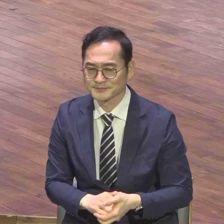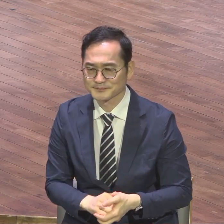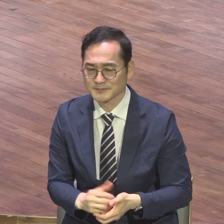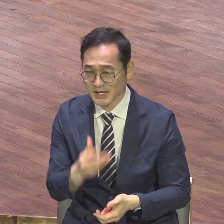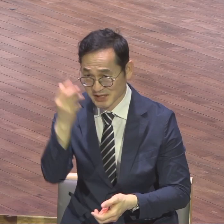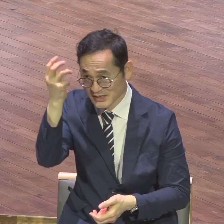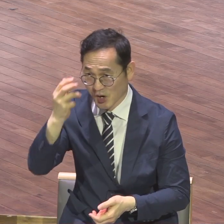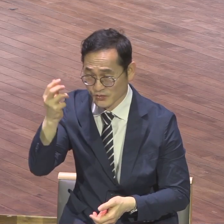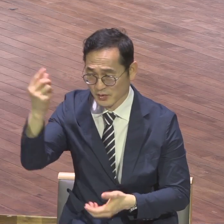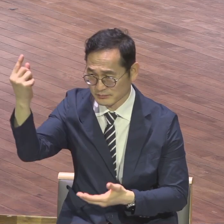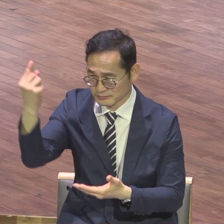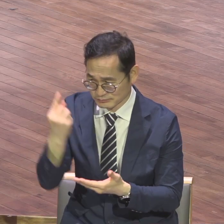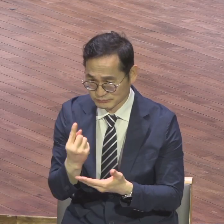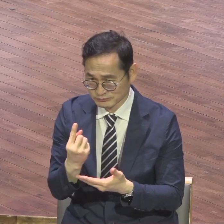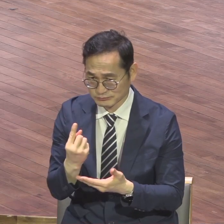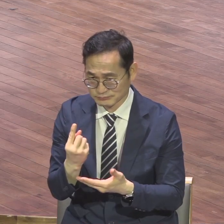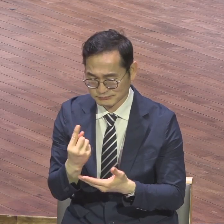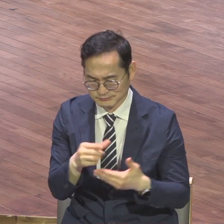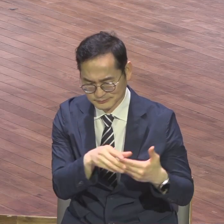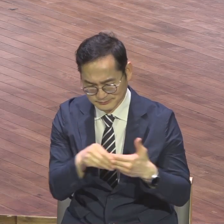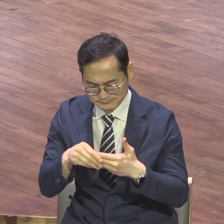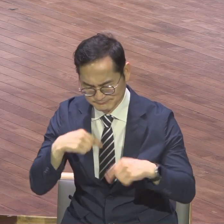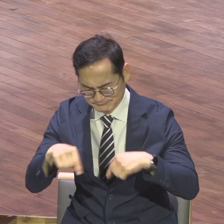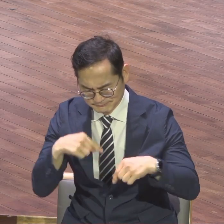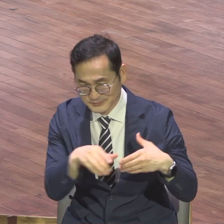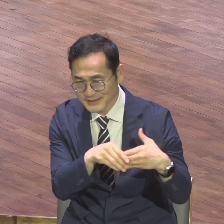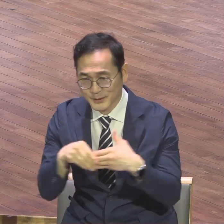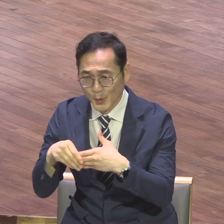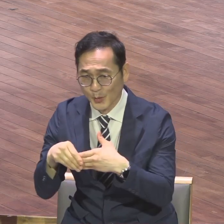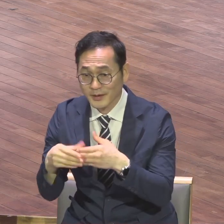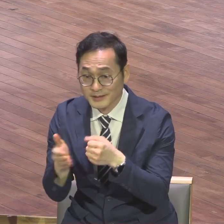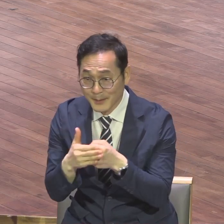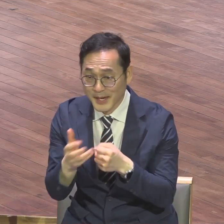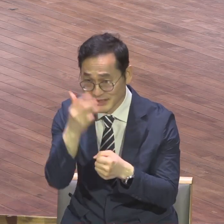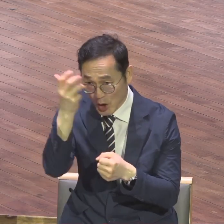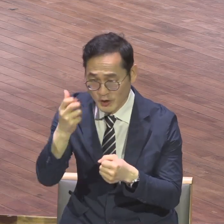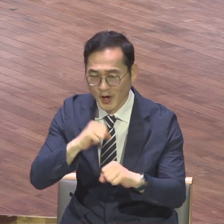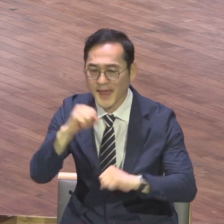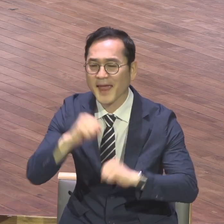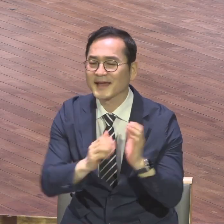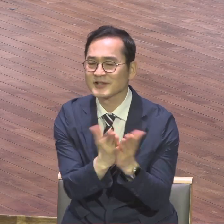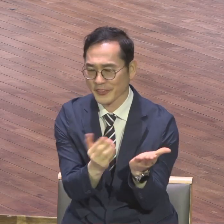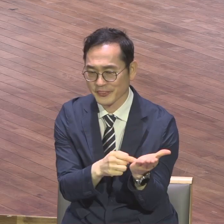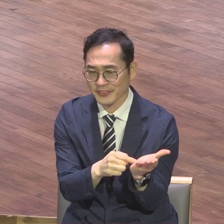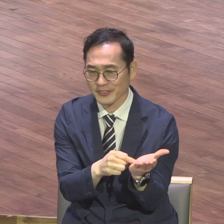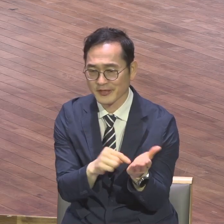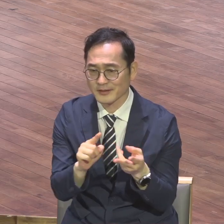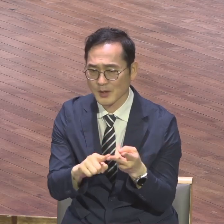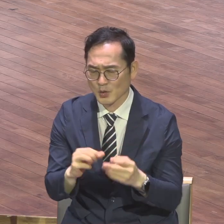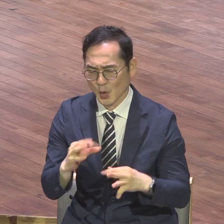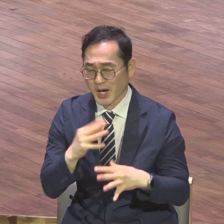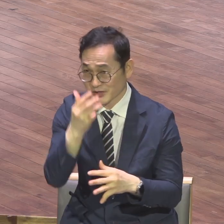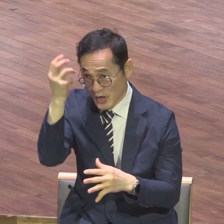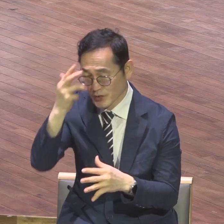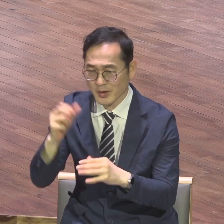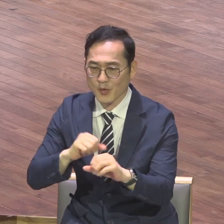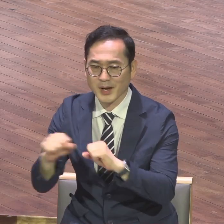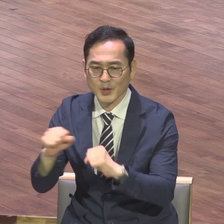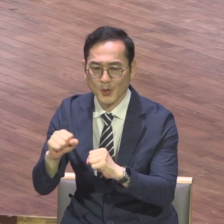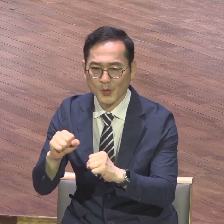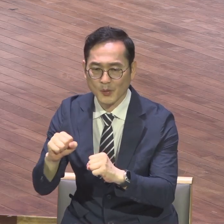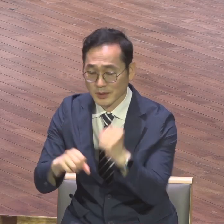강권적인 역사심이 담겨져 있기 때문에 성령행전, 또 놀라운 성령의 역사가 일어날 때 그